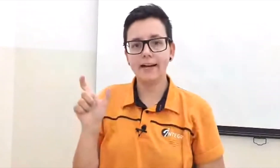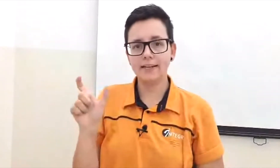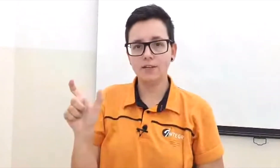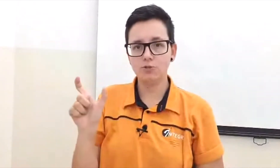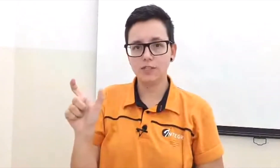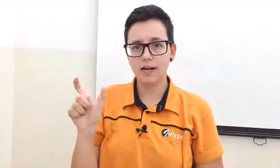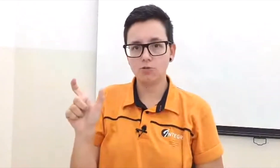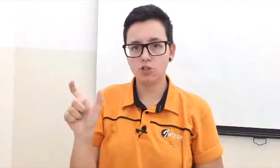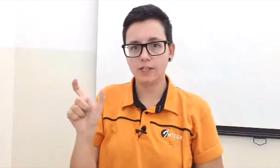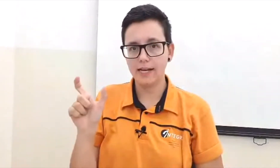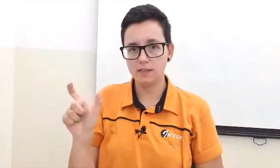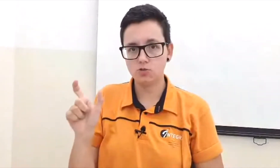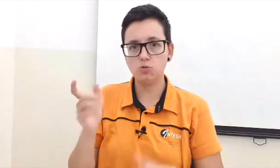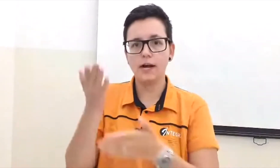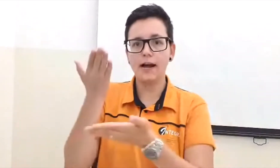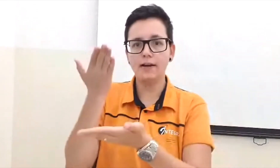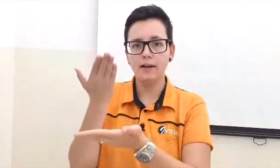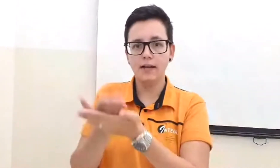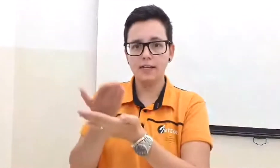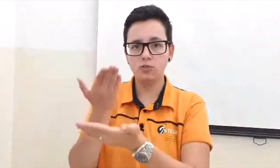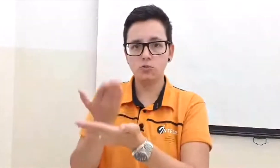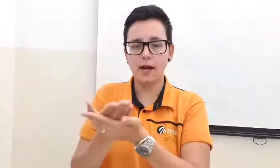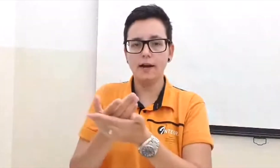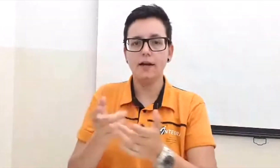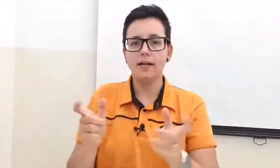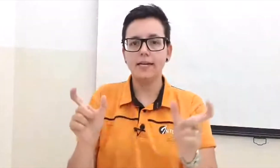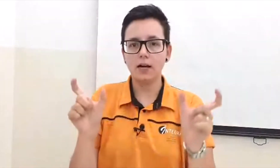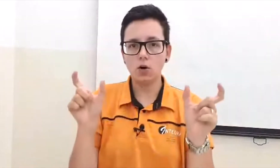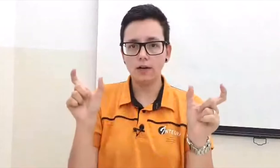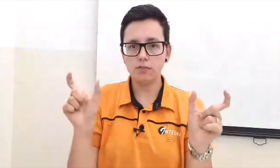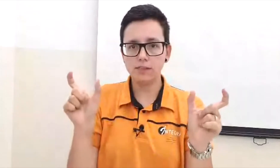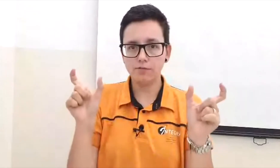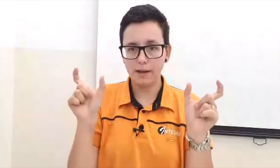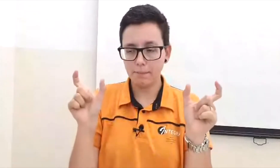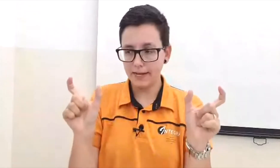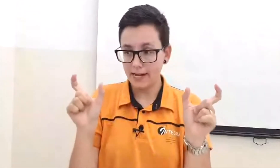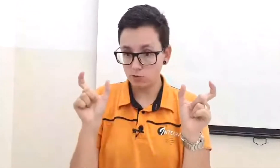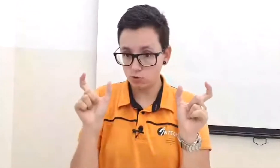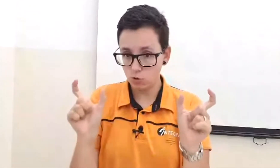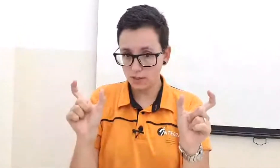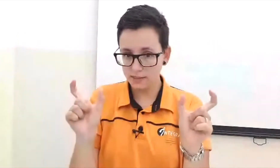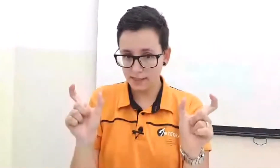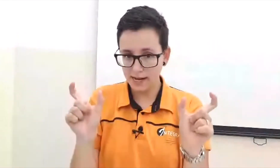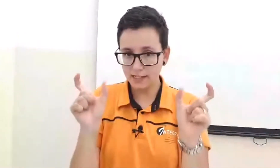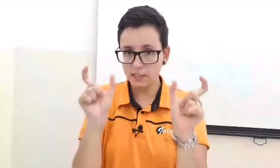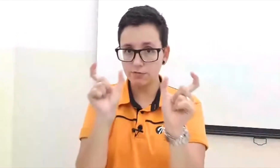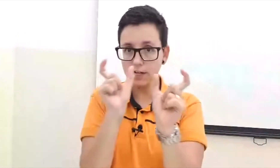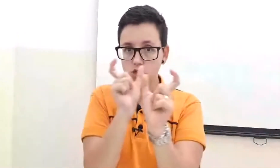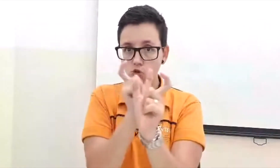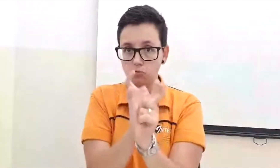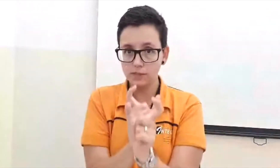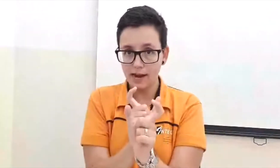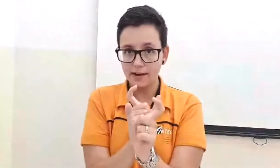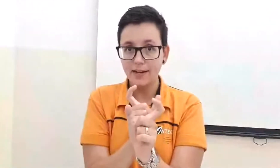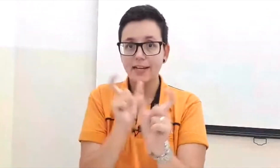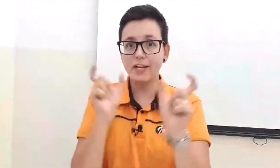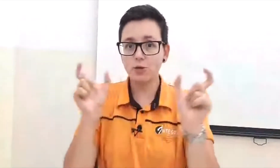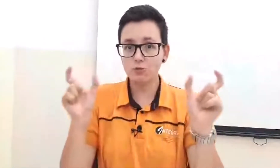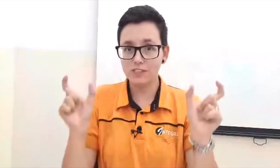aqui o sinal de estudar, estudar. E agora você vai pegar os dois sinais e vai juntar.